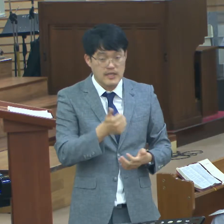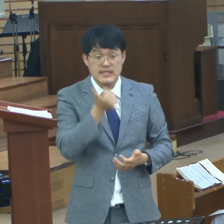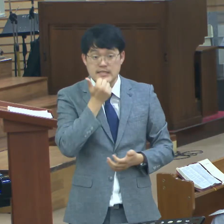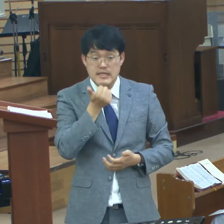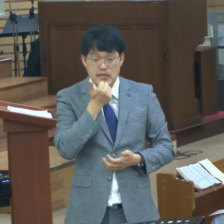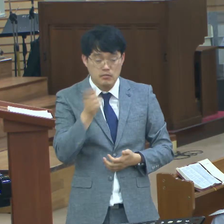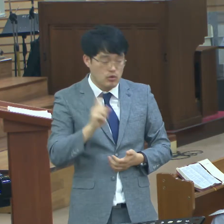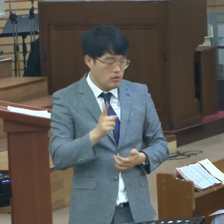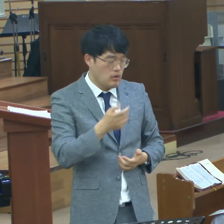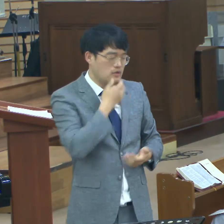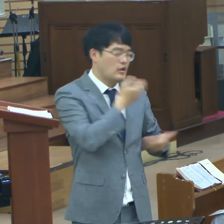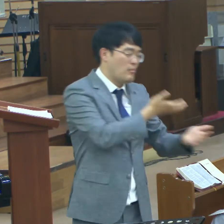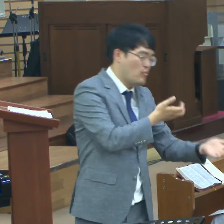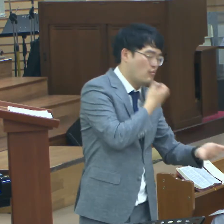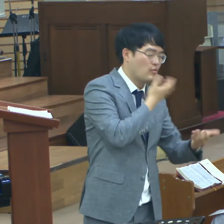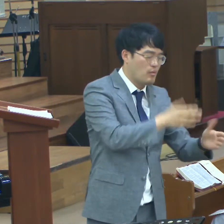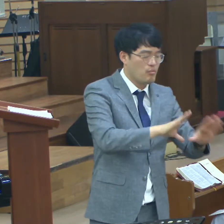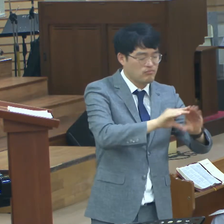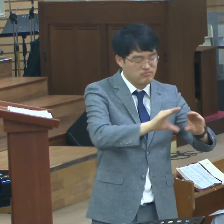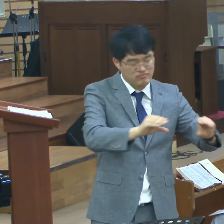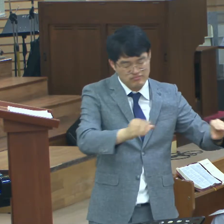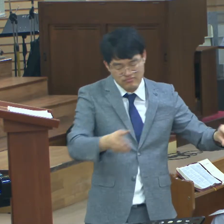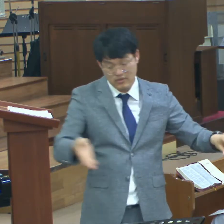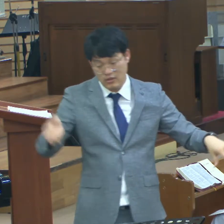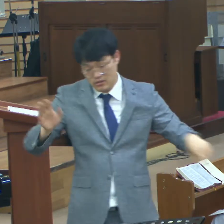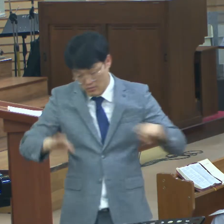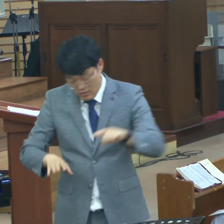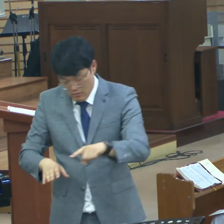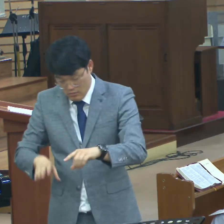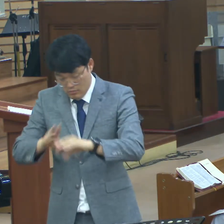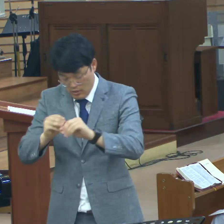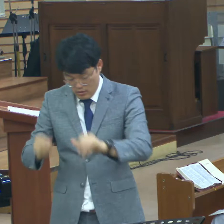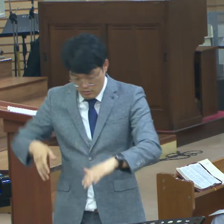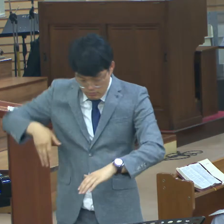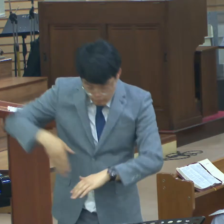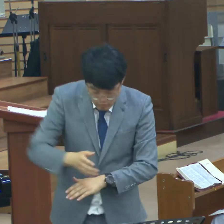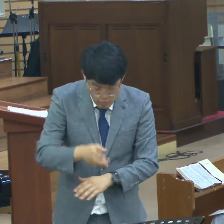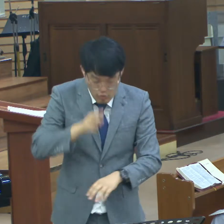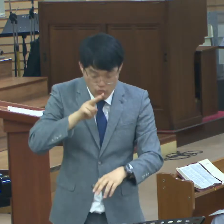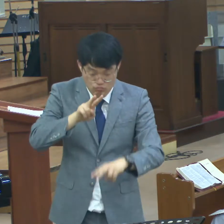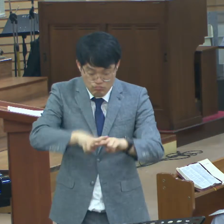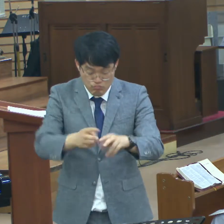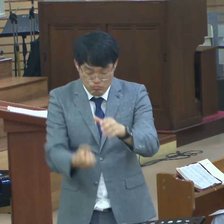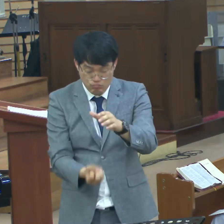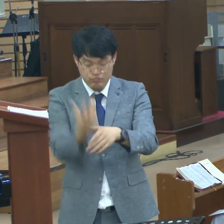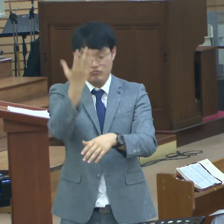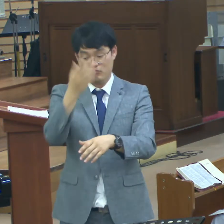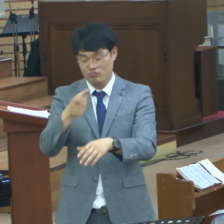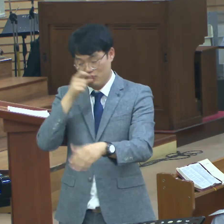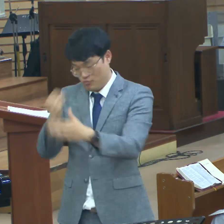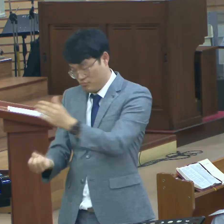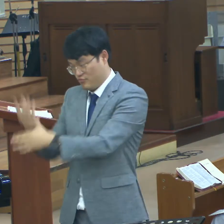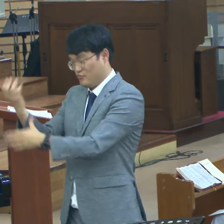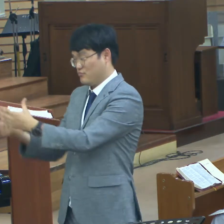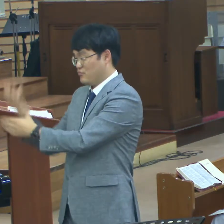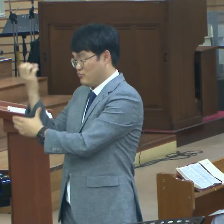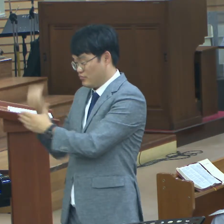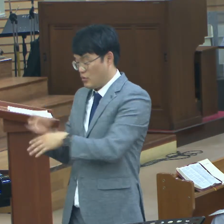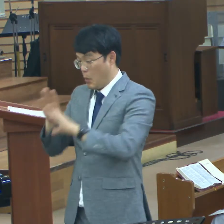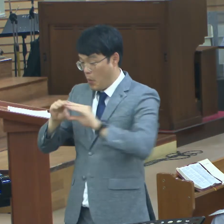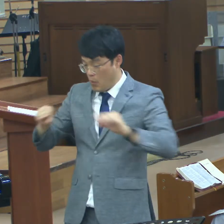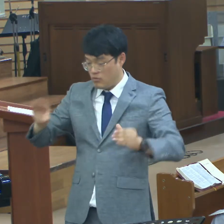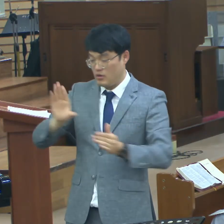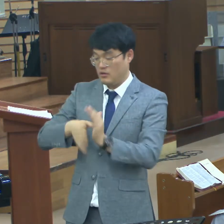재산이 늘어가는 거예요. 온유한데 땅을 차지하는 거예요. 줄이고 목마른 가운데 하나님이 함께 하시면 배부르면